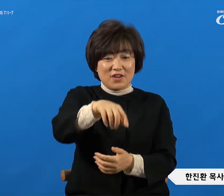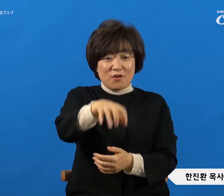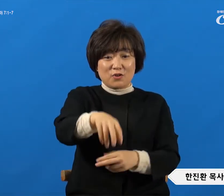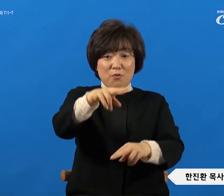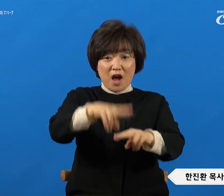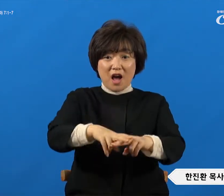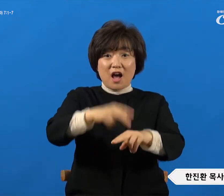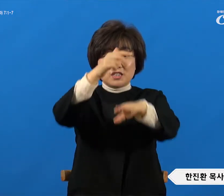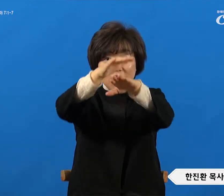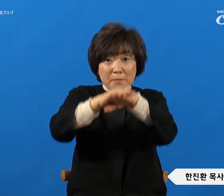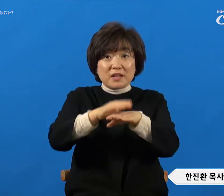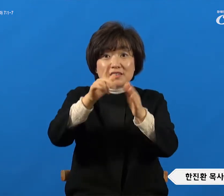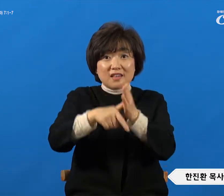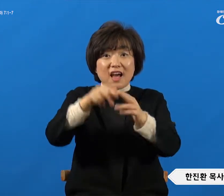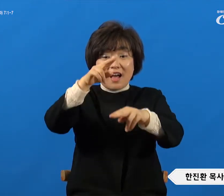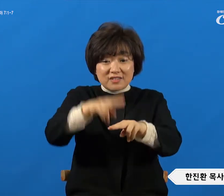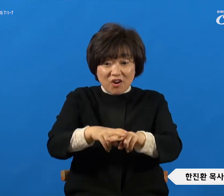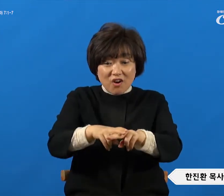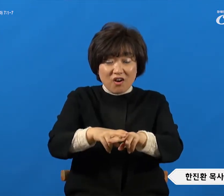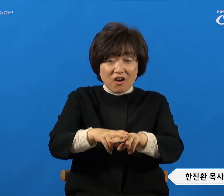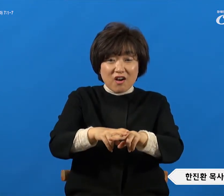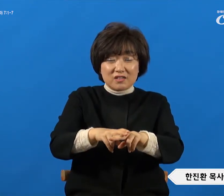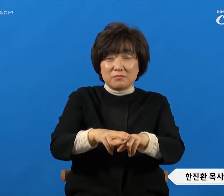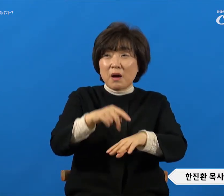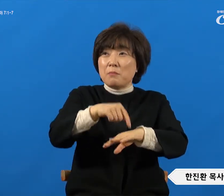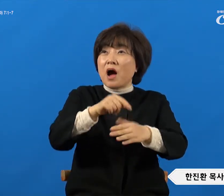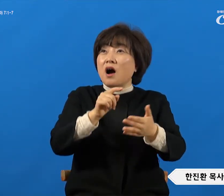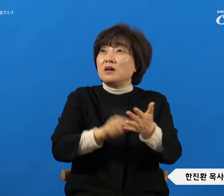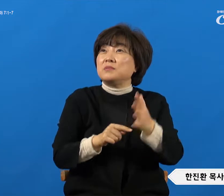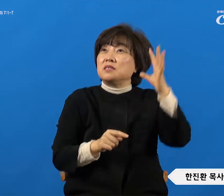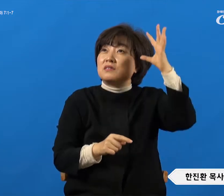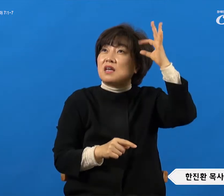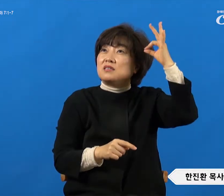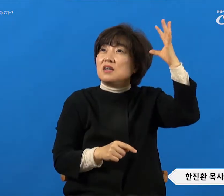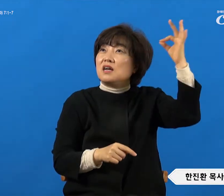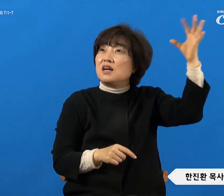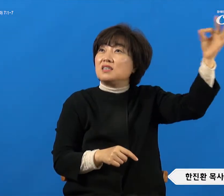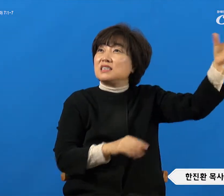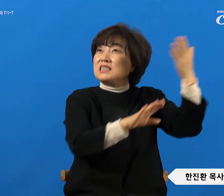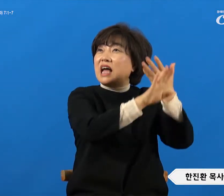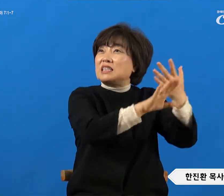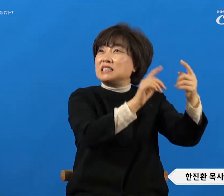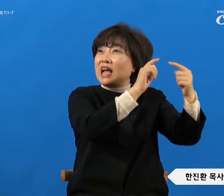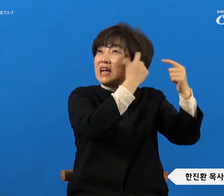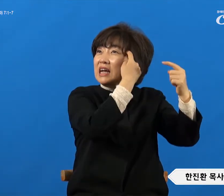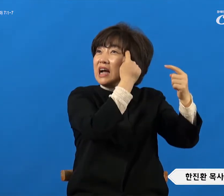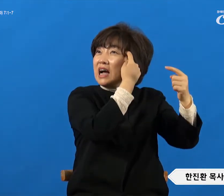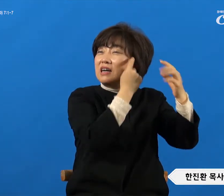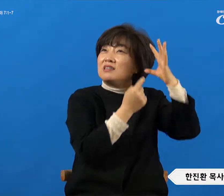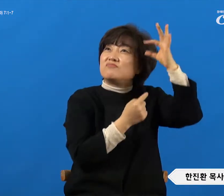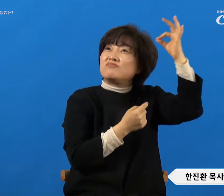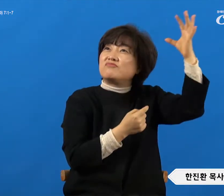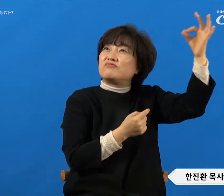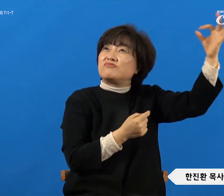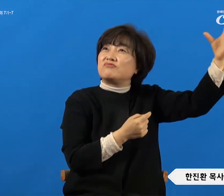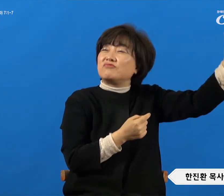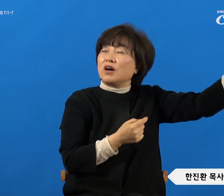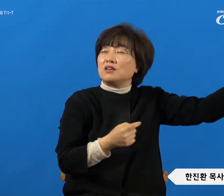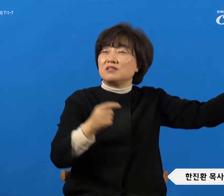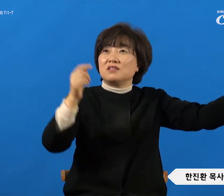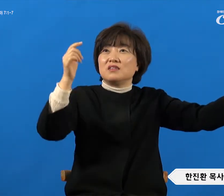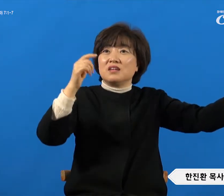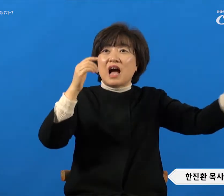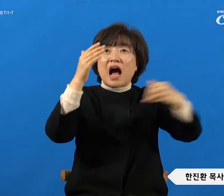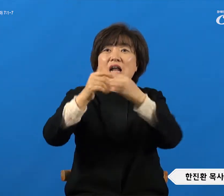여기 와서 앉아있지만 마음은 딴 데가 있습니다. 그래서 말씀이 들리지가 않습니다.